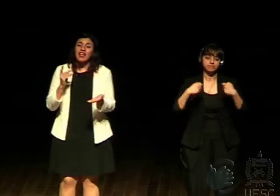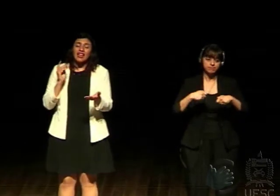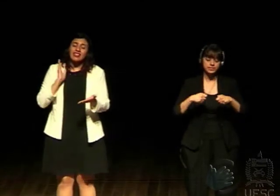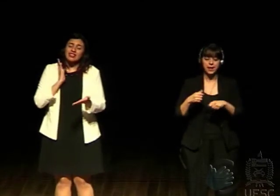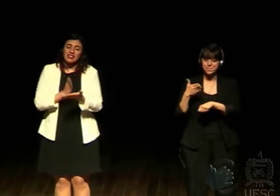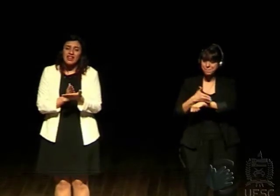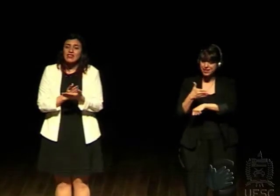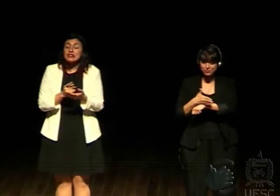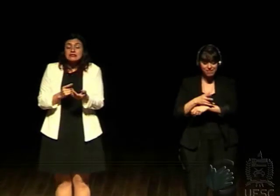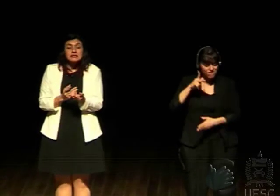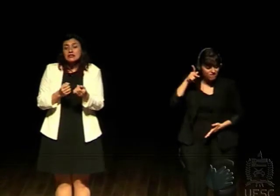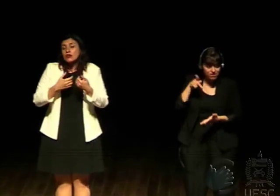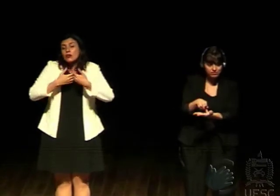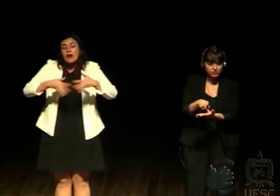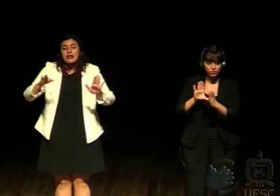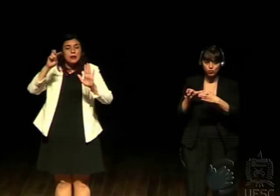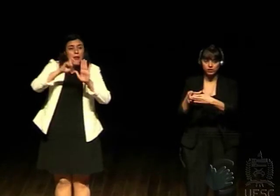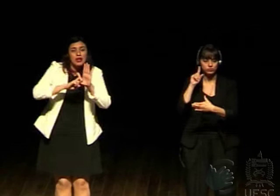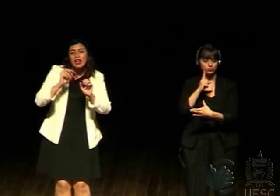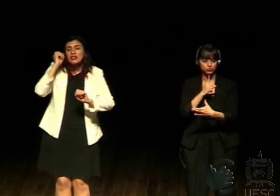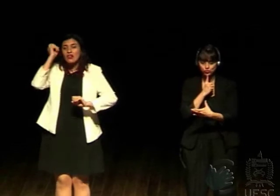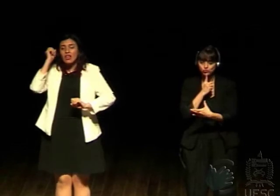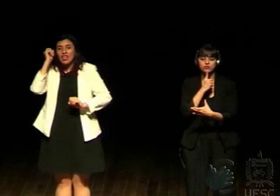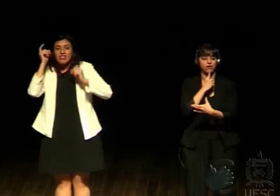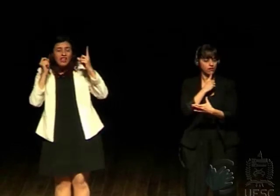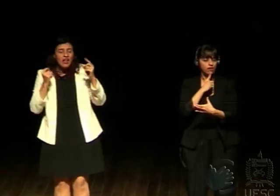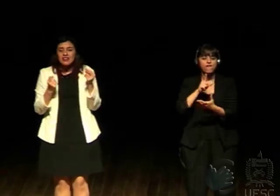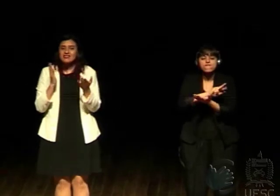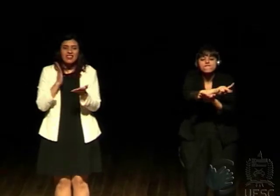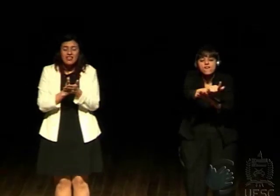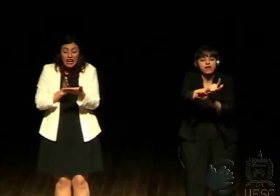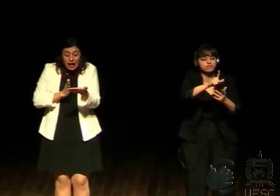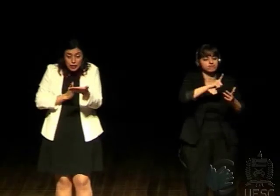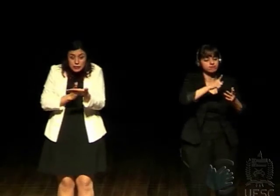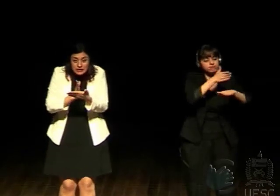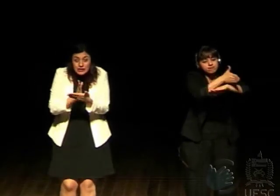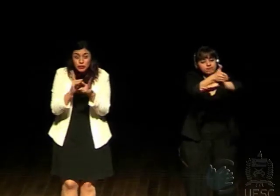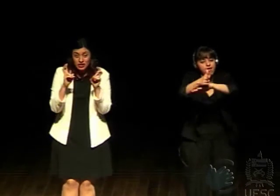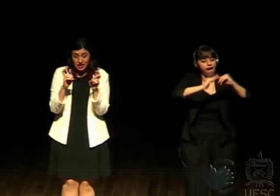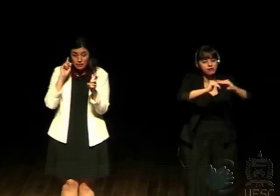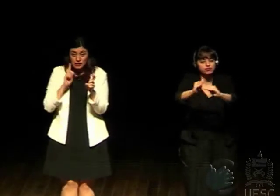participación real y efectiva de la comunidad sorda en las distintas acciones que tienen que ver con ellos.